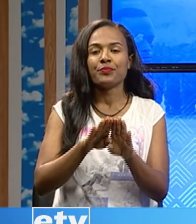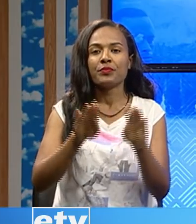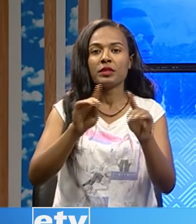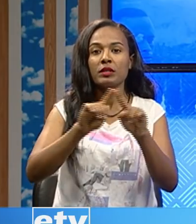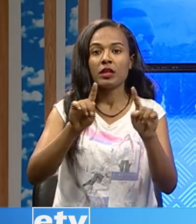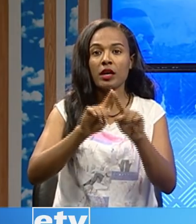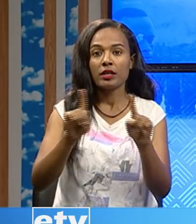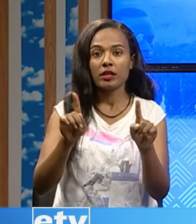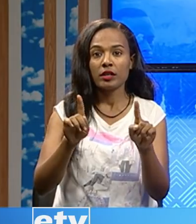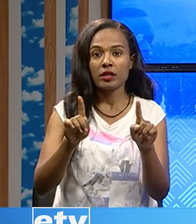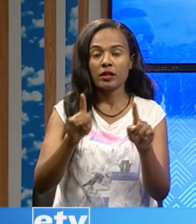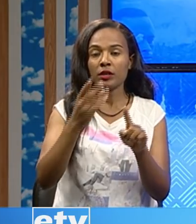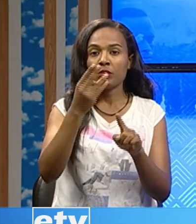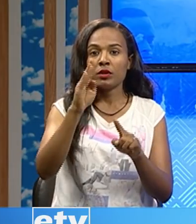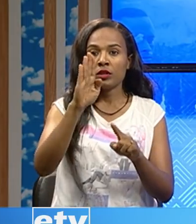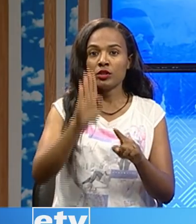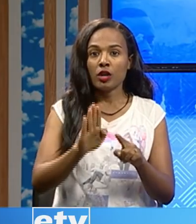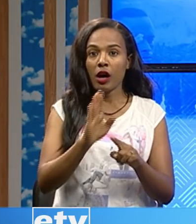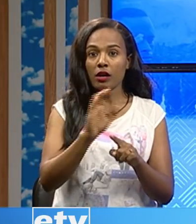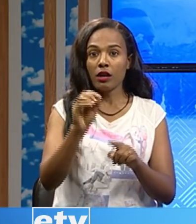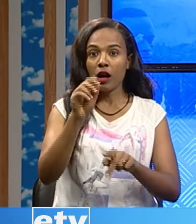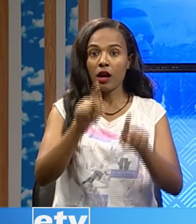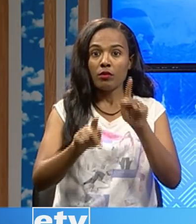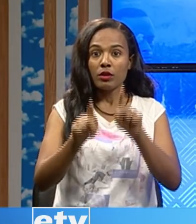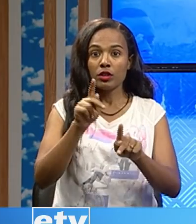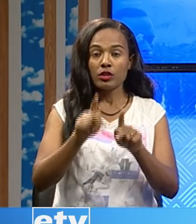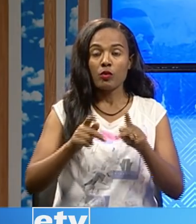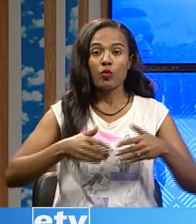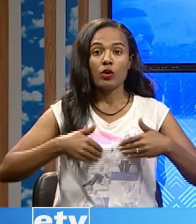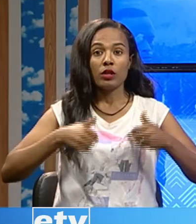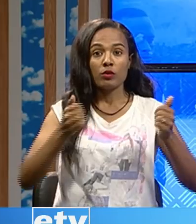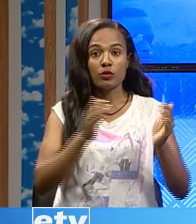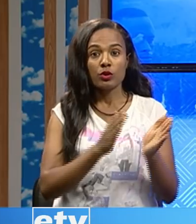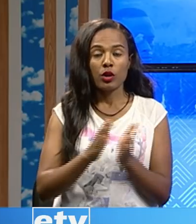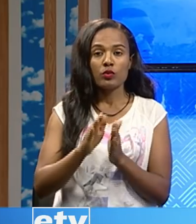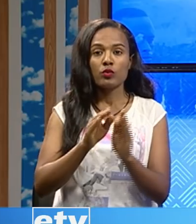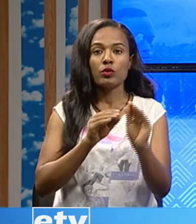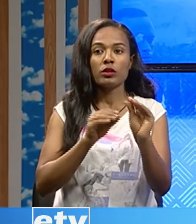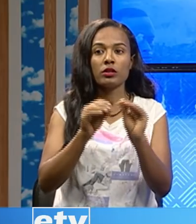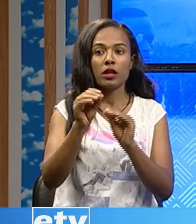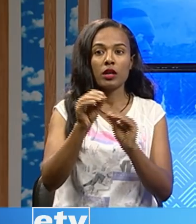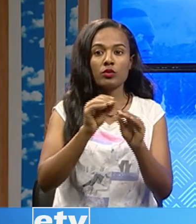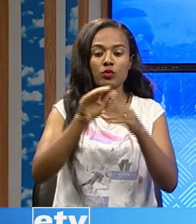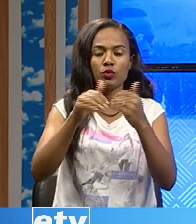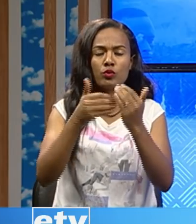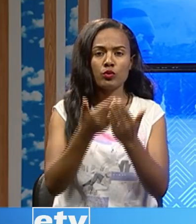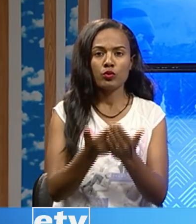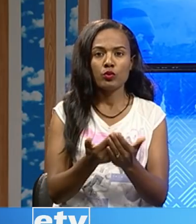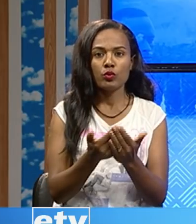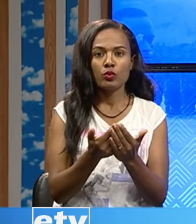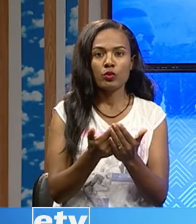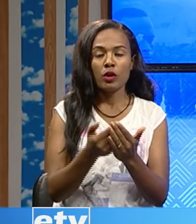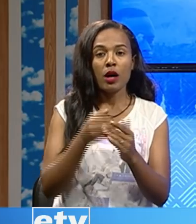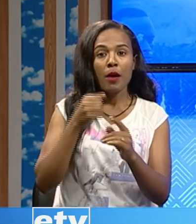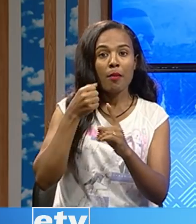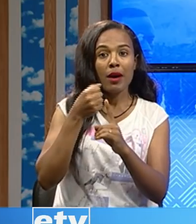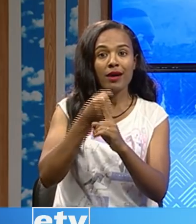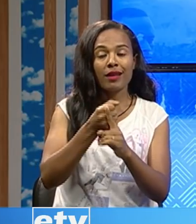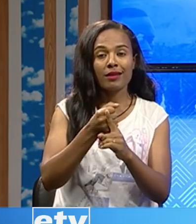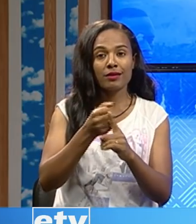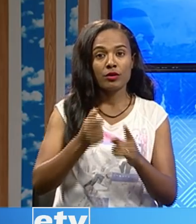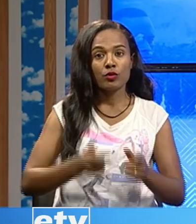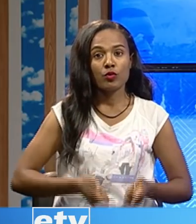የተለያየ የሚሊሻውና ህብረተሰቡ ወጣቱ ተደራጅቶ እንቅስቃሴውን ሁሉ መክታት